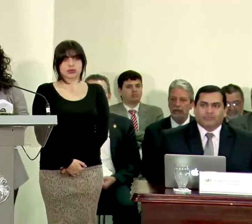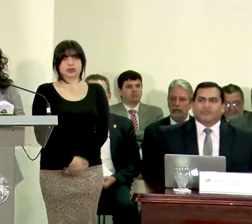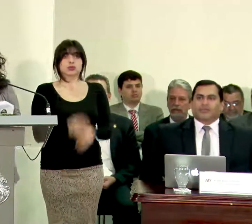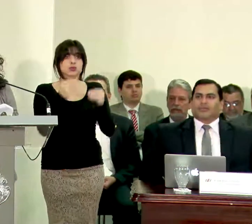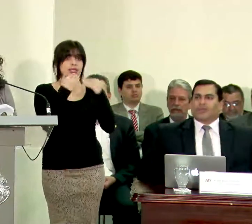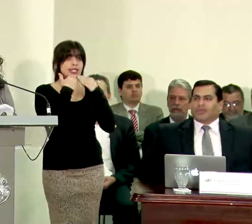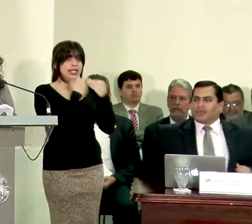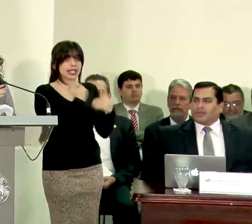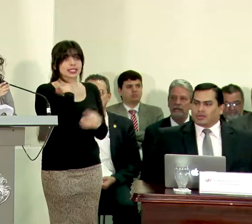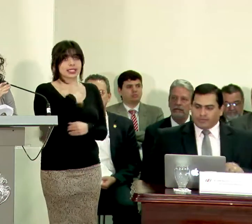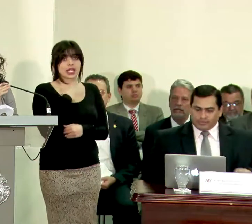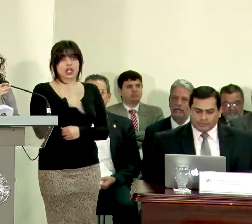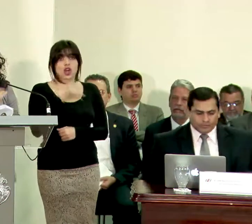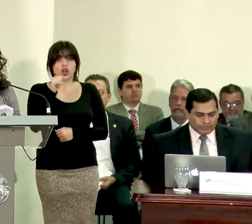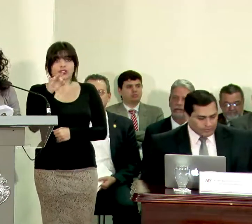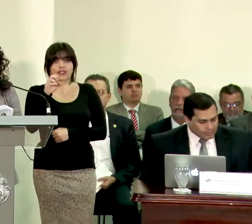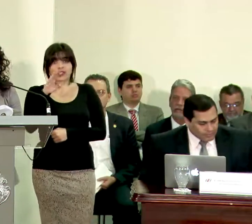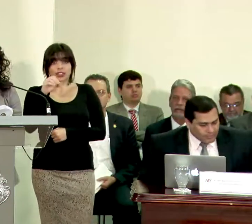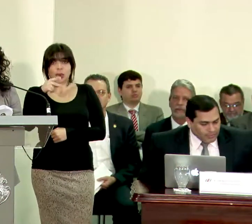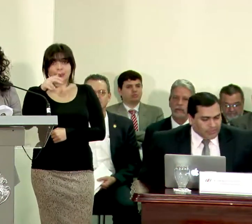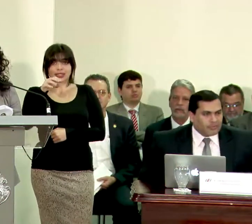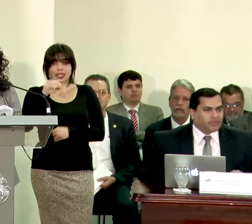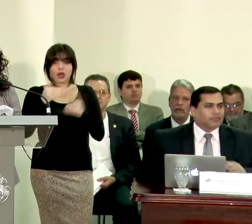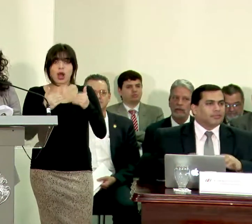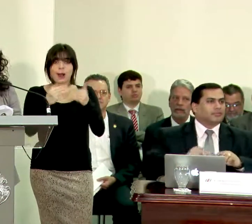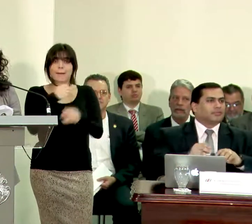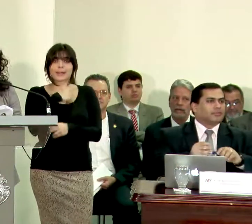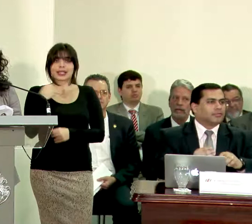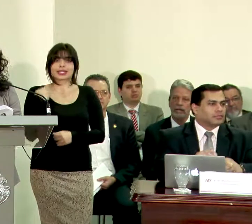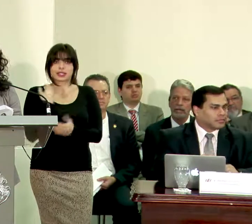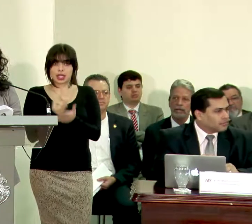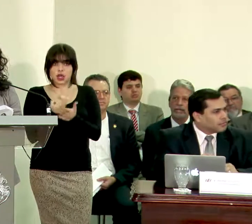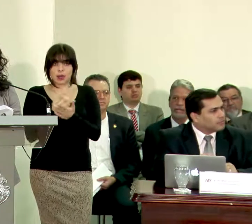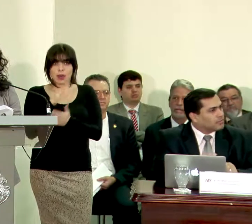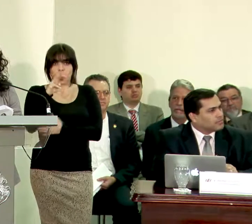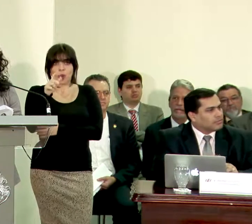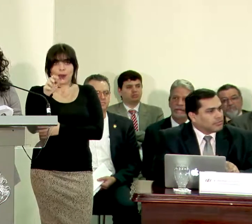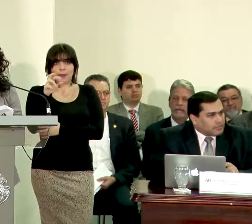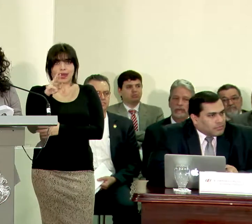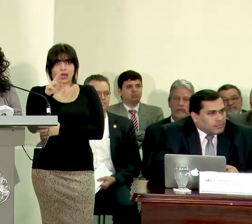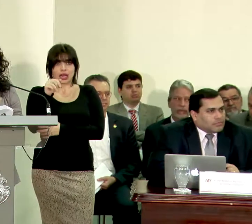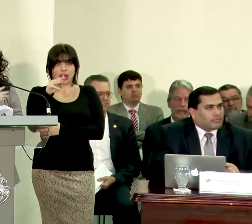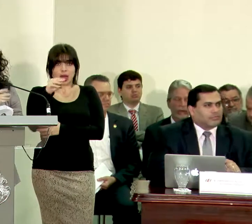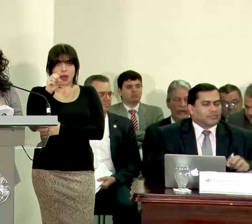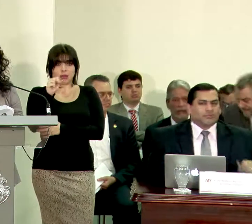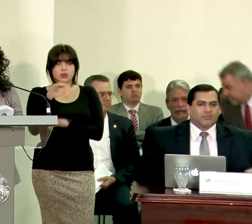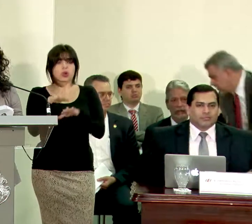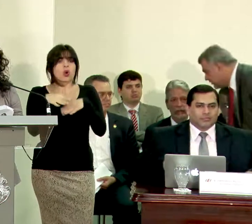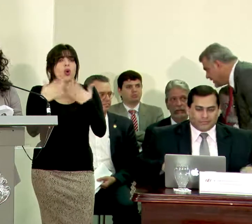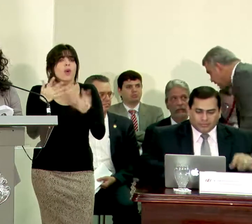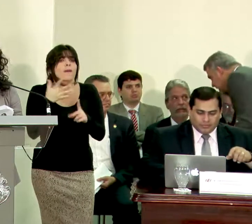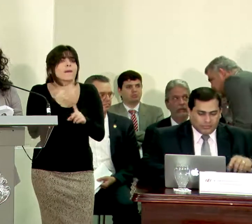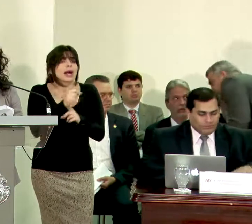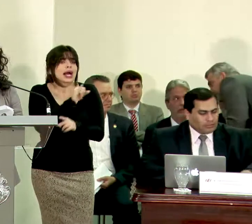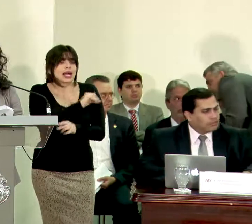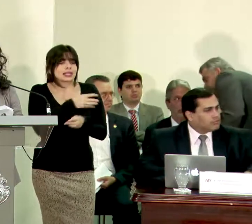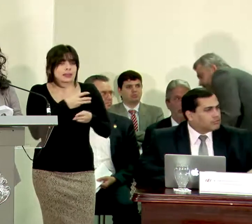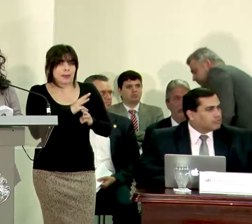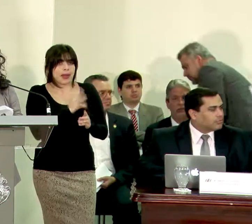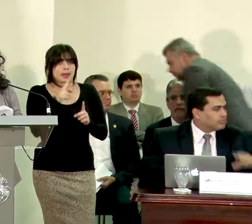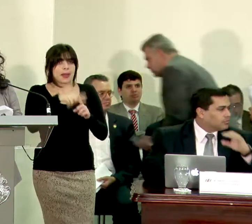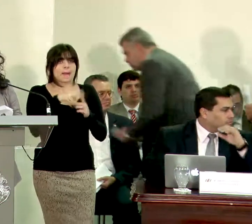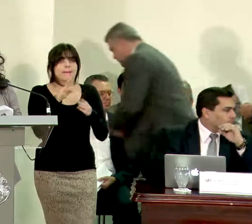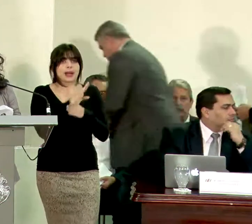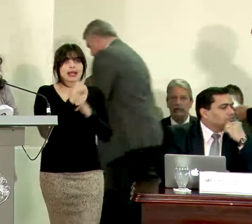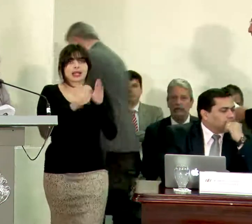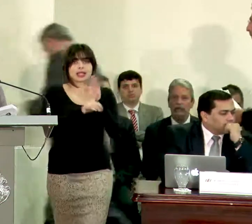Muchas gracias al señor José Francisco Pacheco. Escucharemos al ministro de Economía, don Wilmer Ramos, sobre cómo impactarán estas medidas la banca de